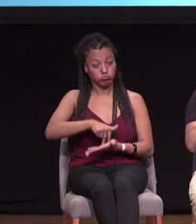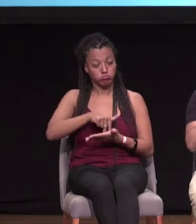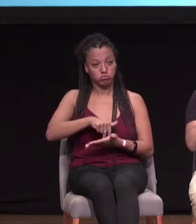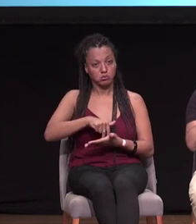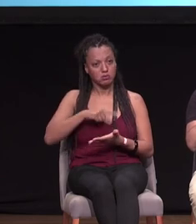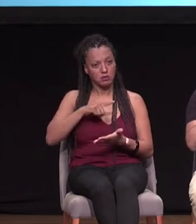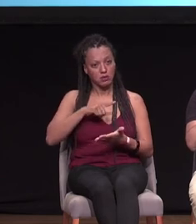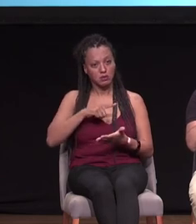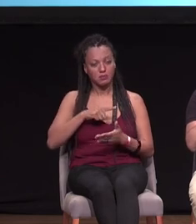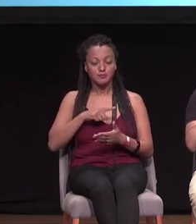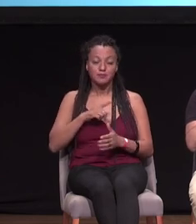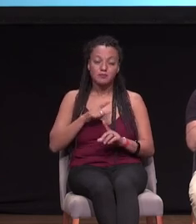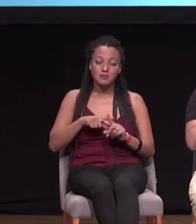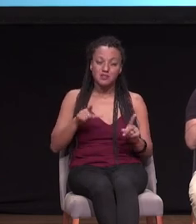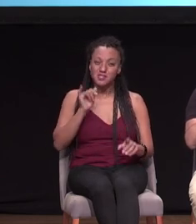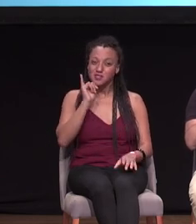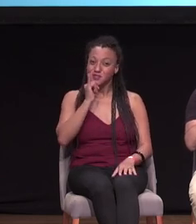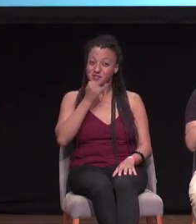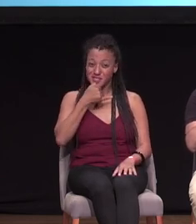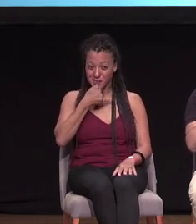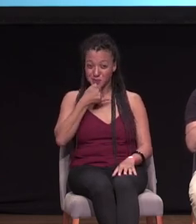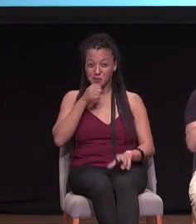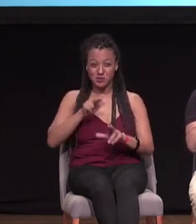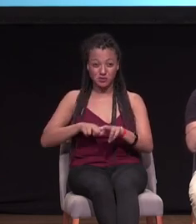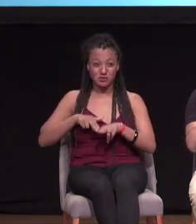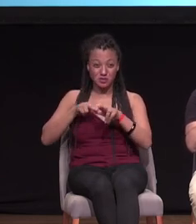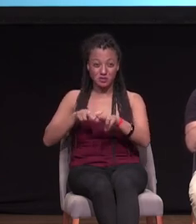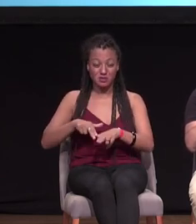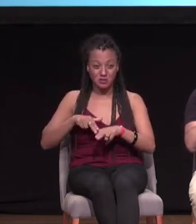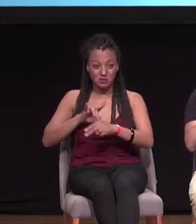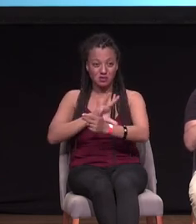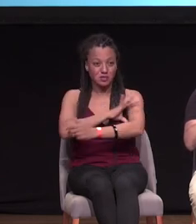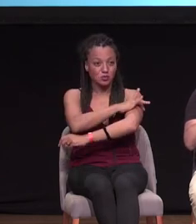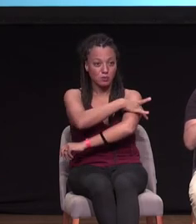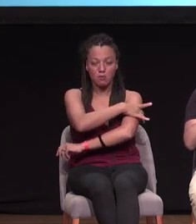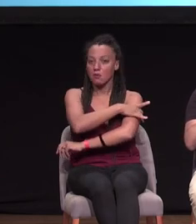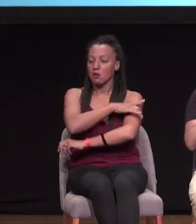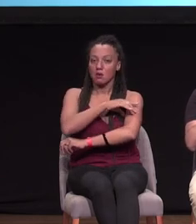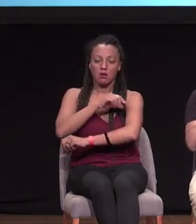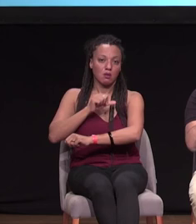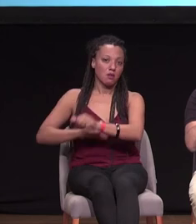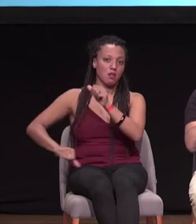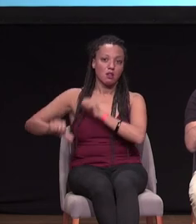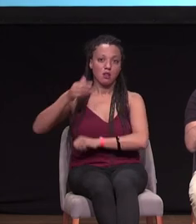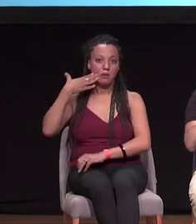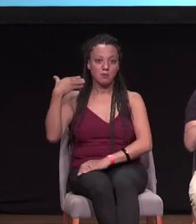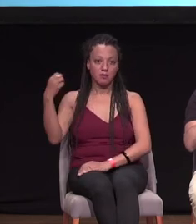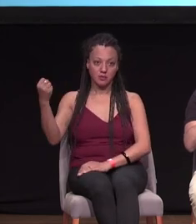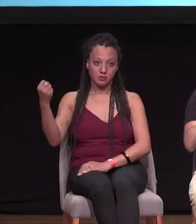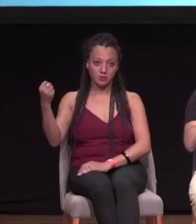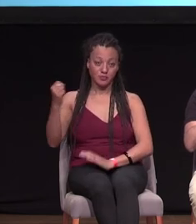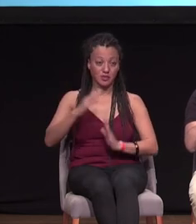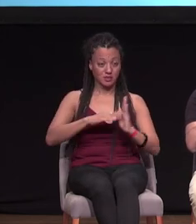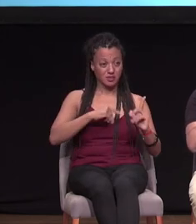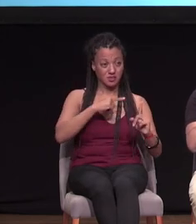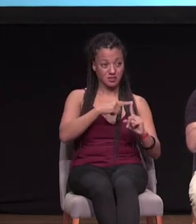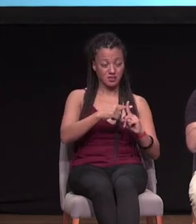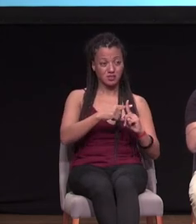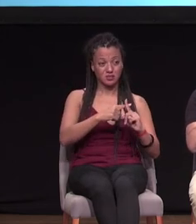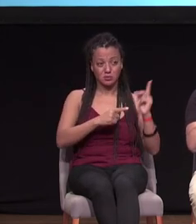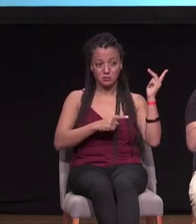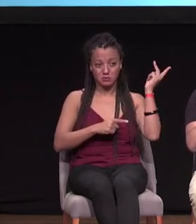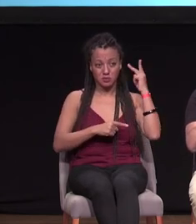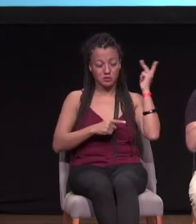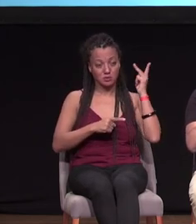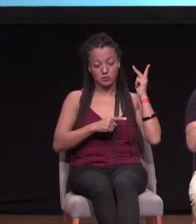os terreiros de candomblé estão enfraquecendo a cada dia e as igrejas neopentecostais enegrecendo é um fenômeno